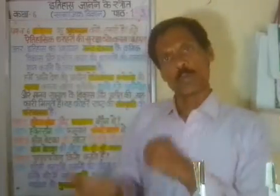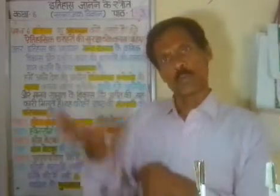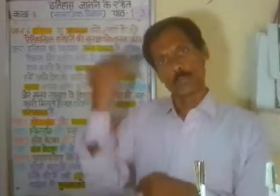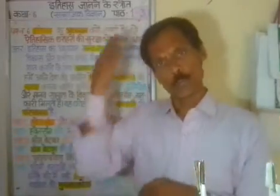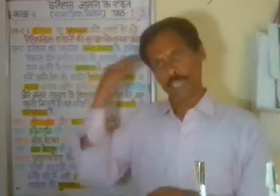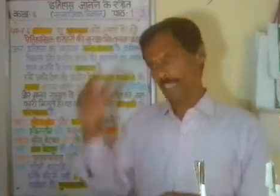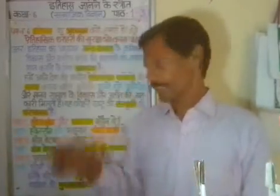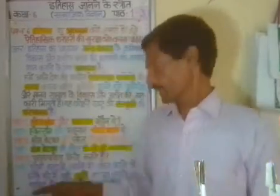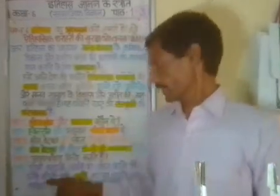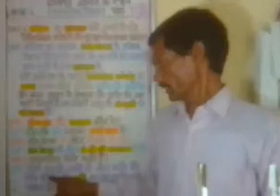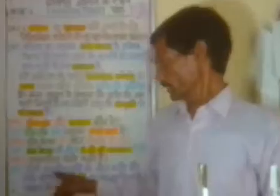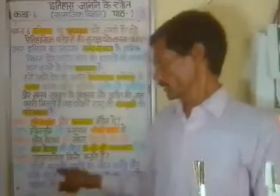पुरानी